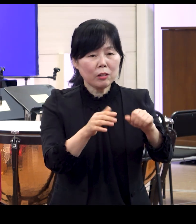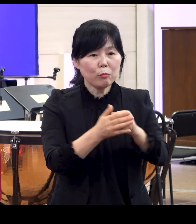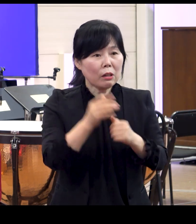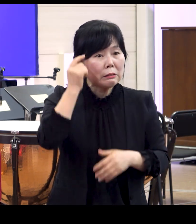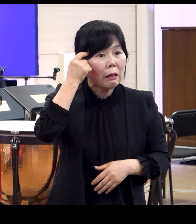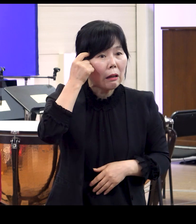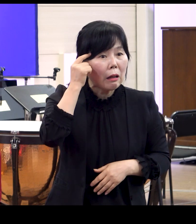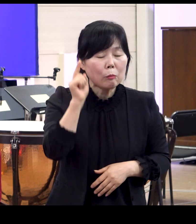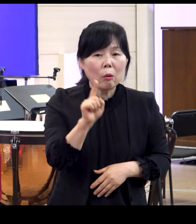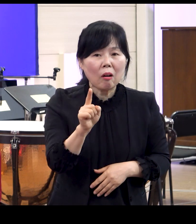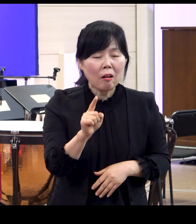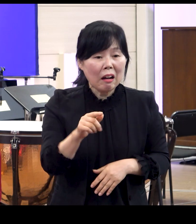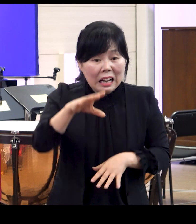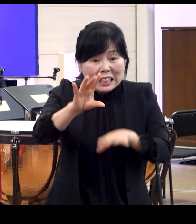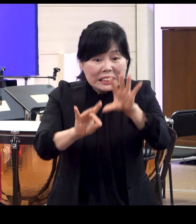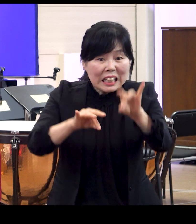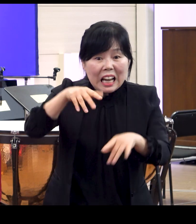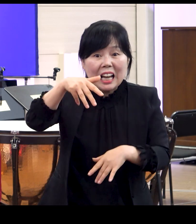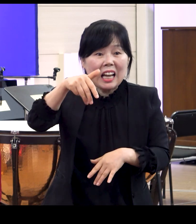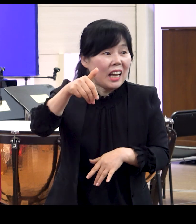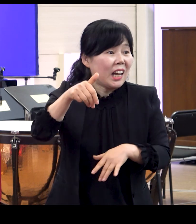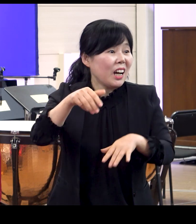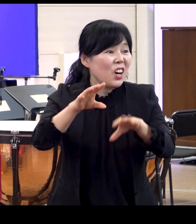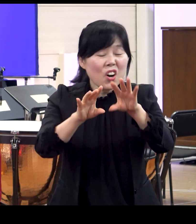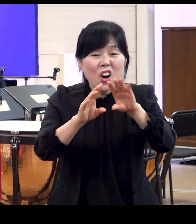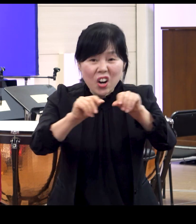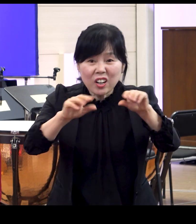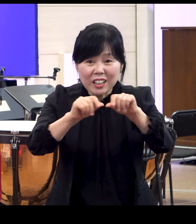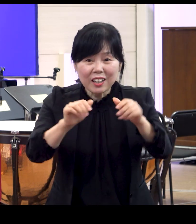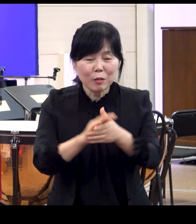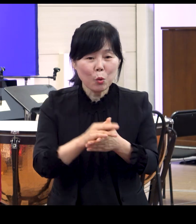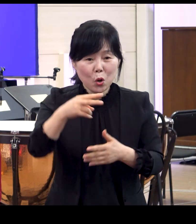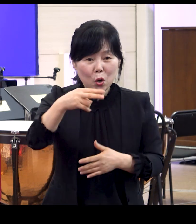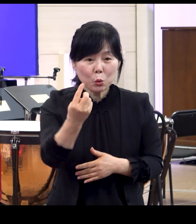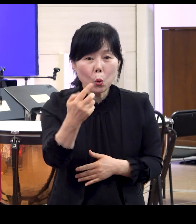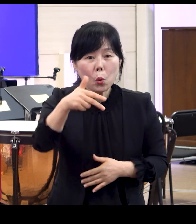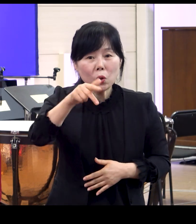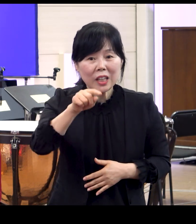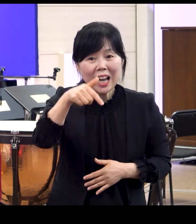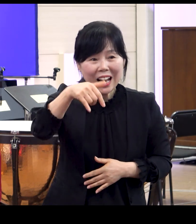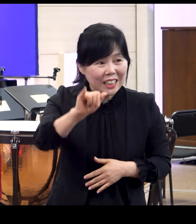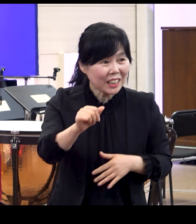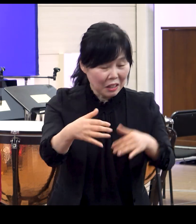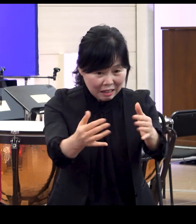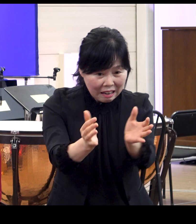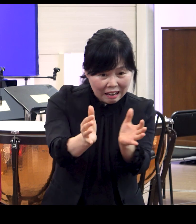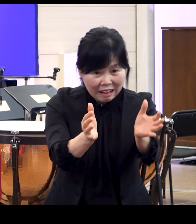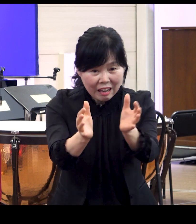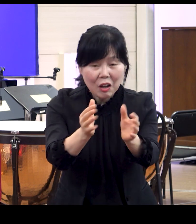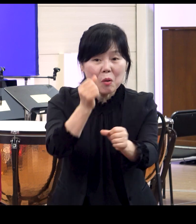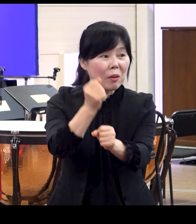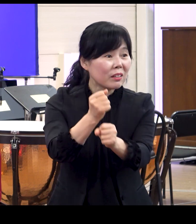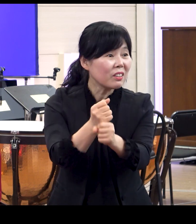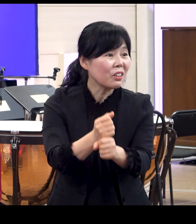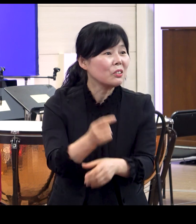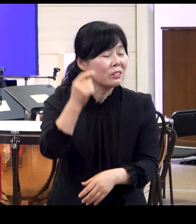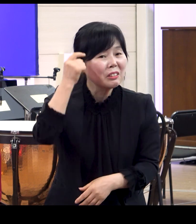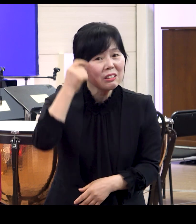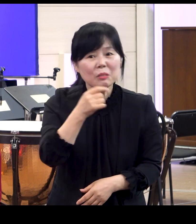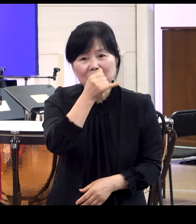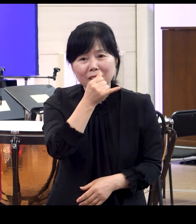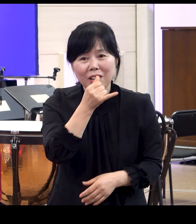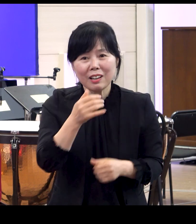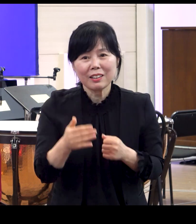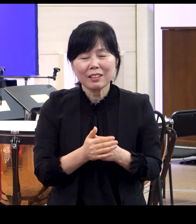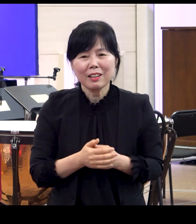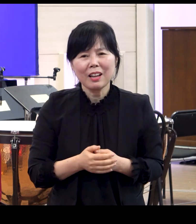자꾸 뭘 생각하느냐면 찰흙 공작을 생각하는 거예요. 혹은 도자기 만들기, 이런 생각을 자꾸 하는 거예요. 근데 그거 아니고요, 이 말씀의 뜻이